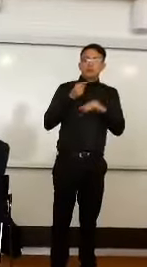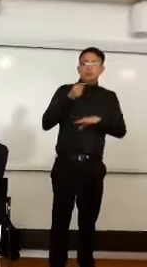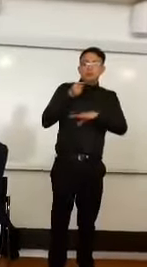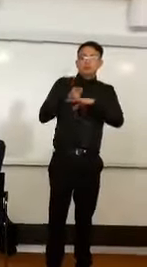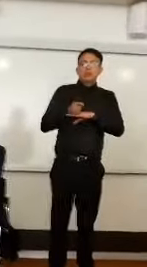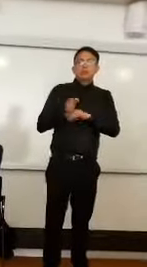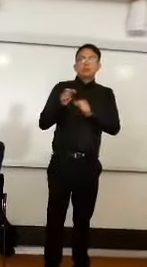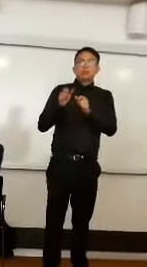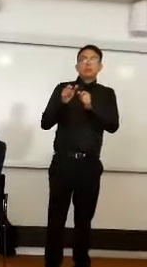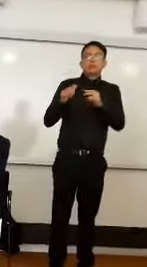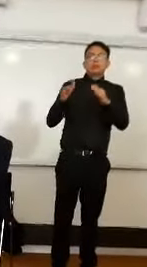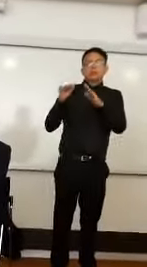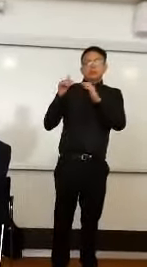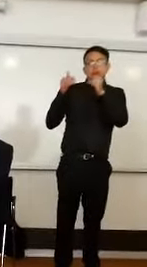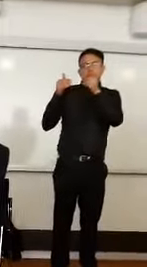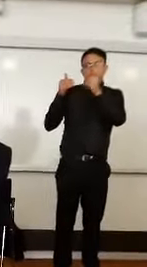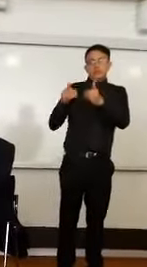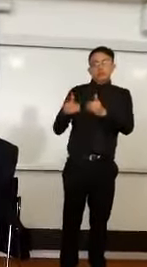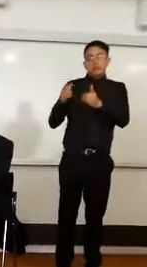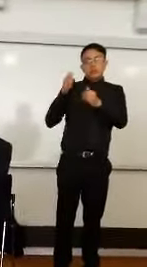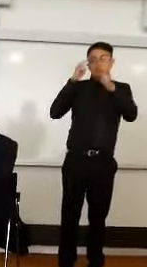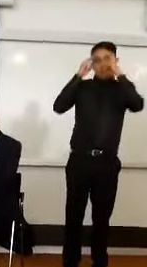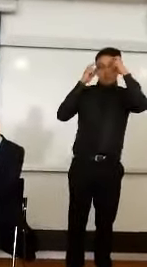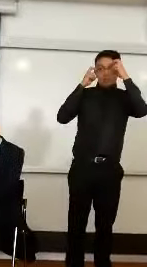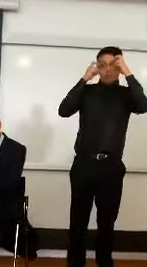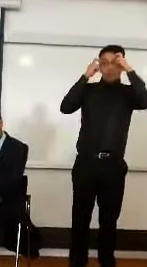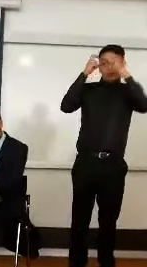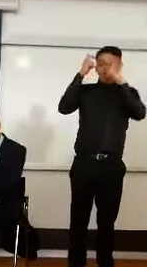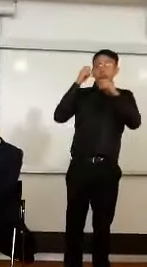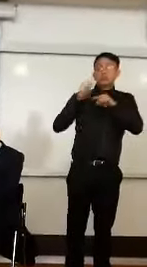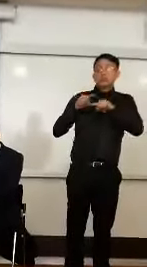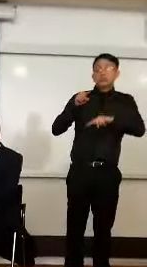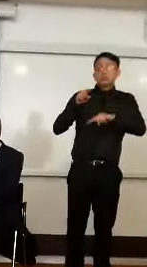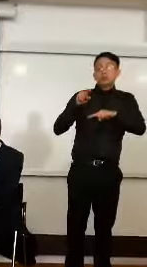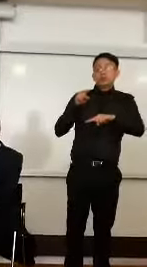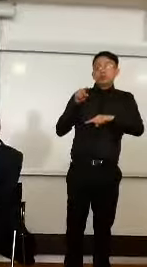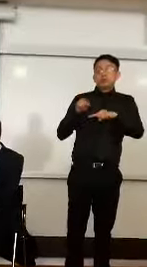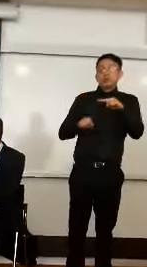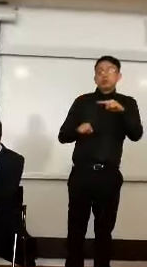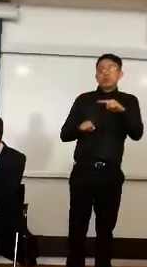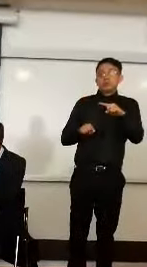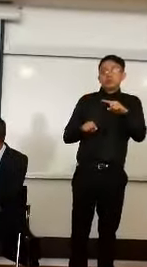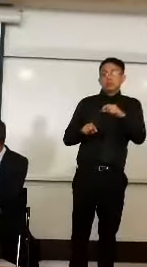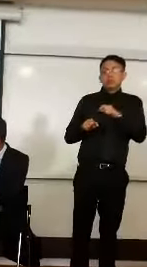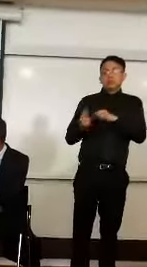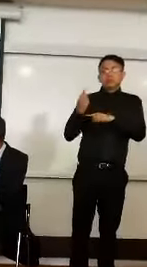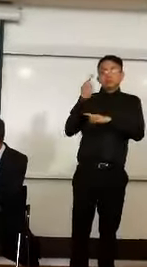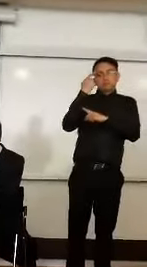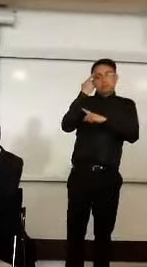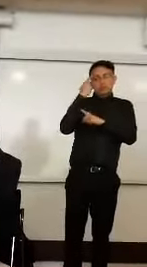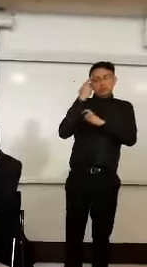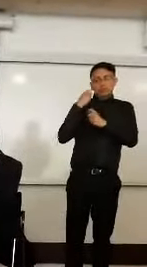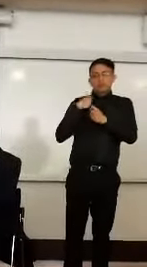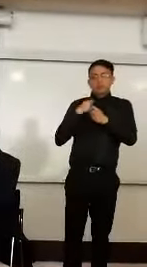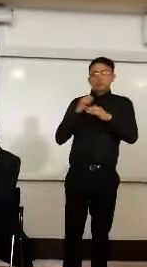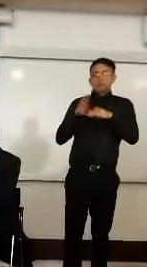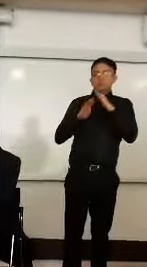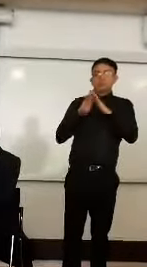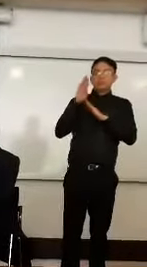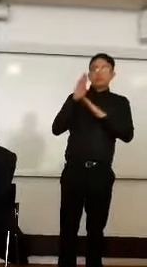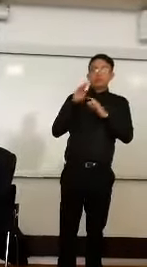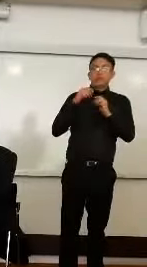persona con discapacidad intelectual, no podíamos pensar en desarrollar un reglamento